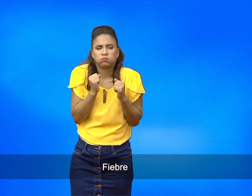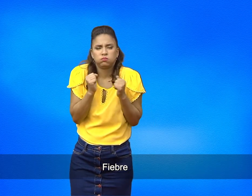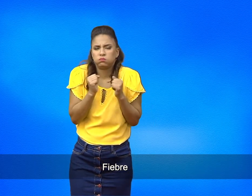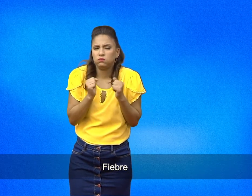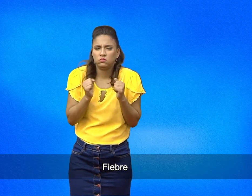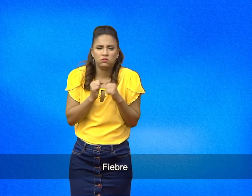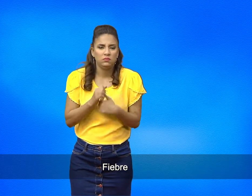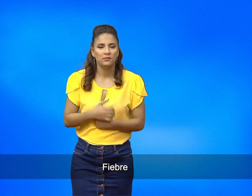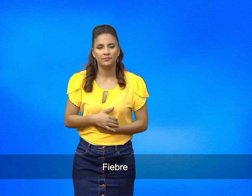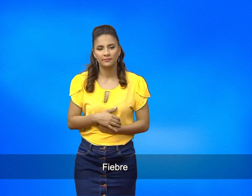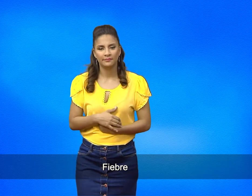fiebre